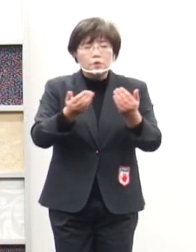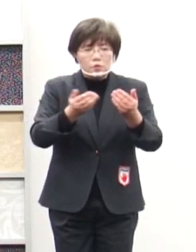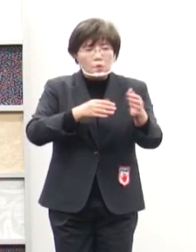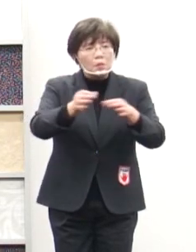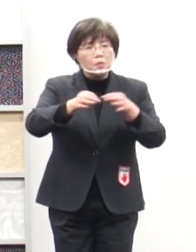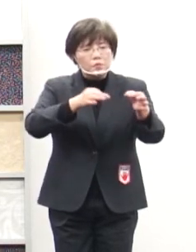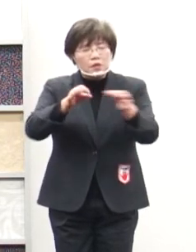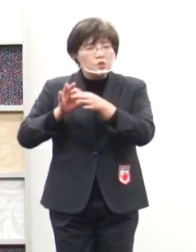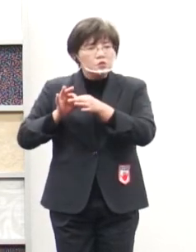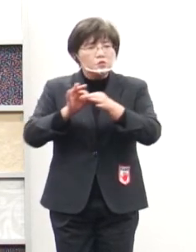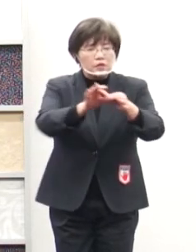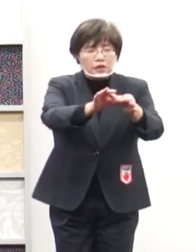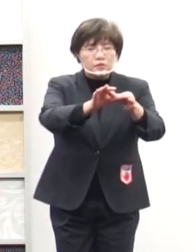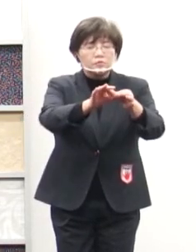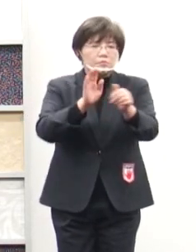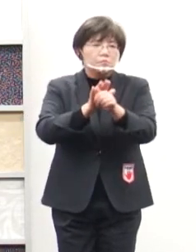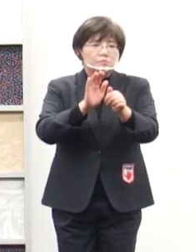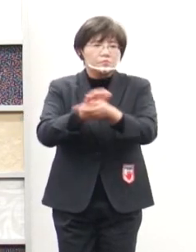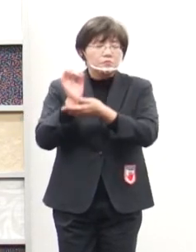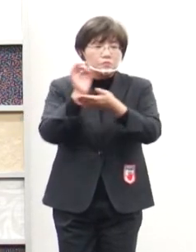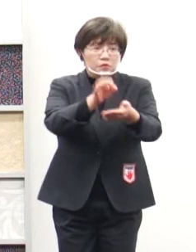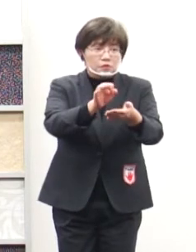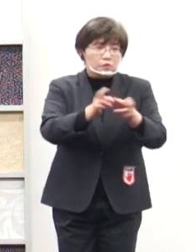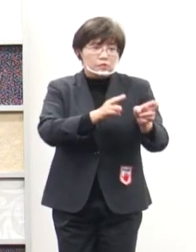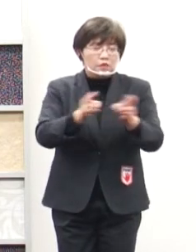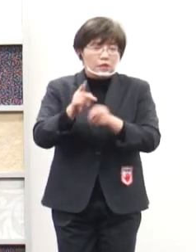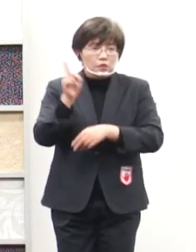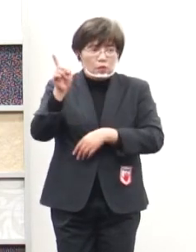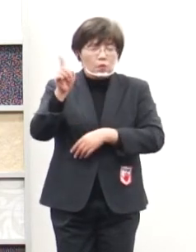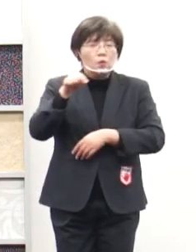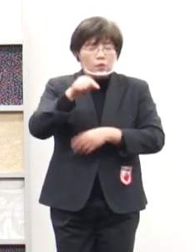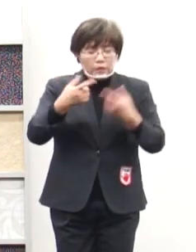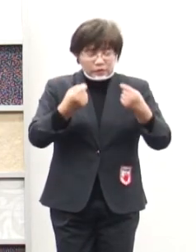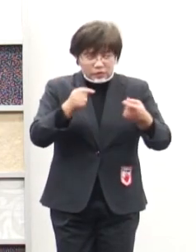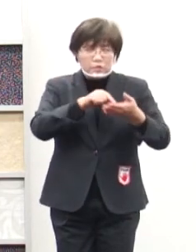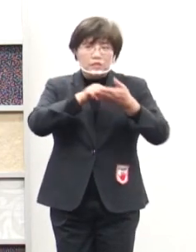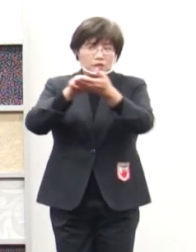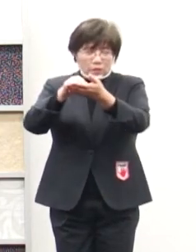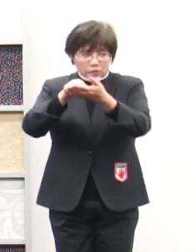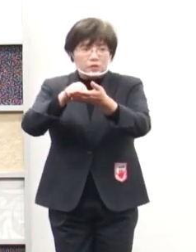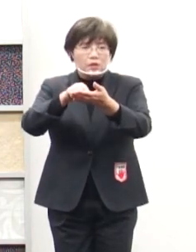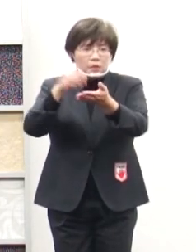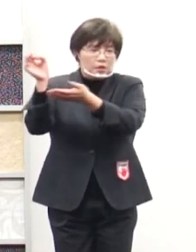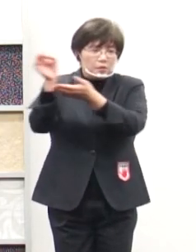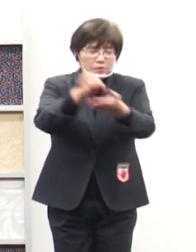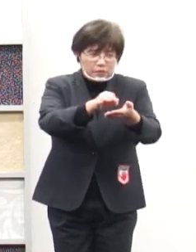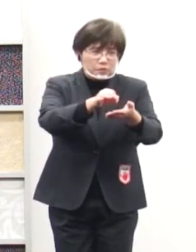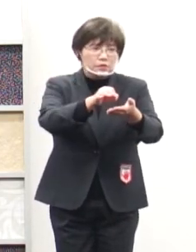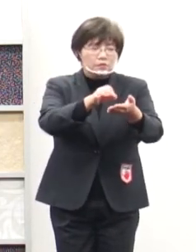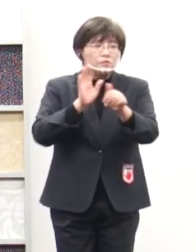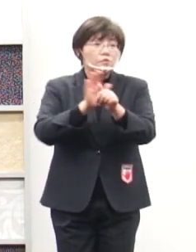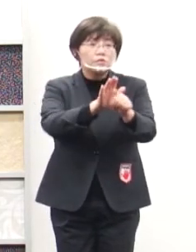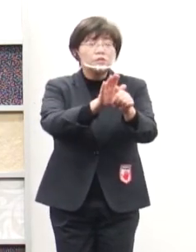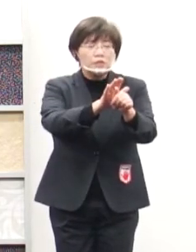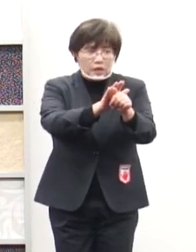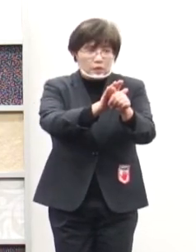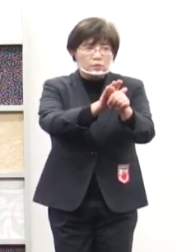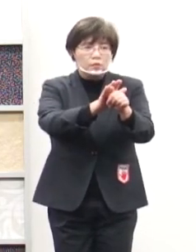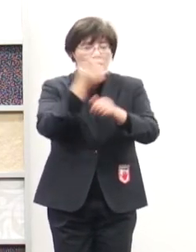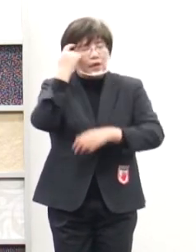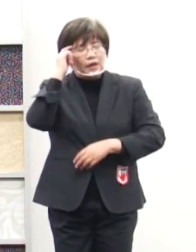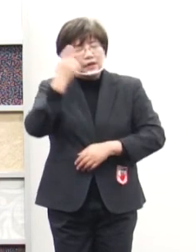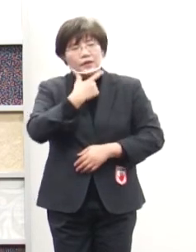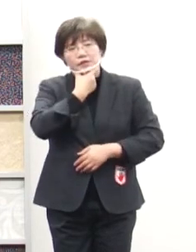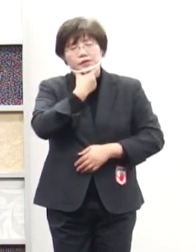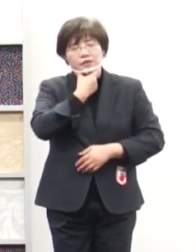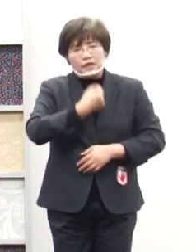取得をですね、スムーズにしていただけるように、支援システムというものを考えていきたいと思います。